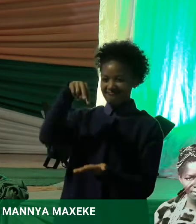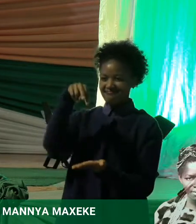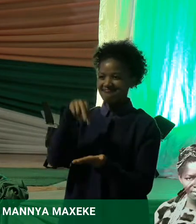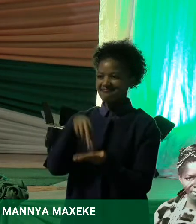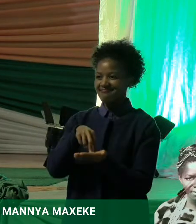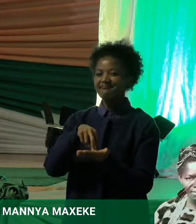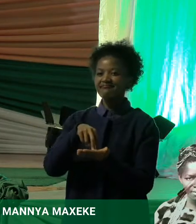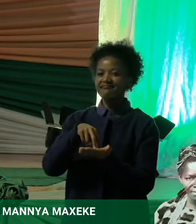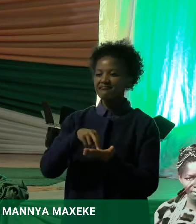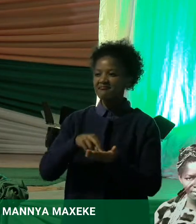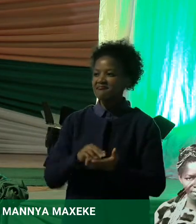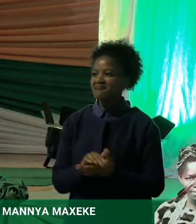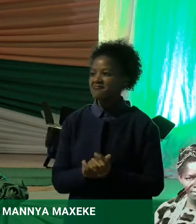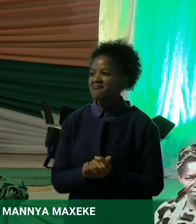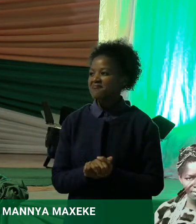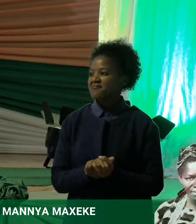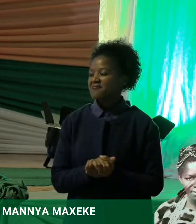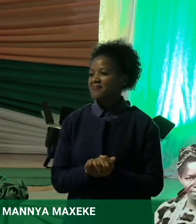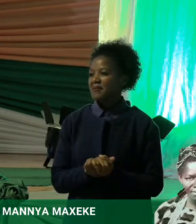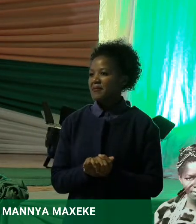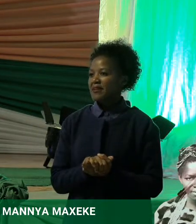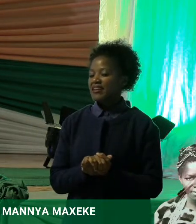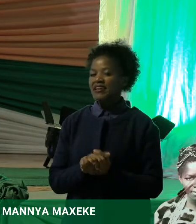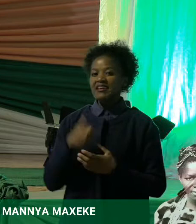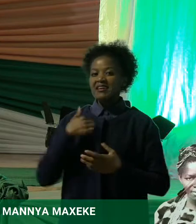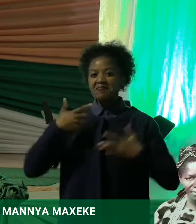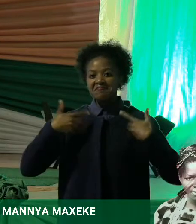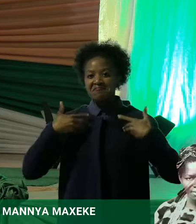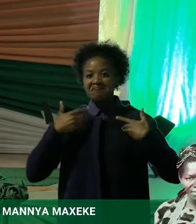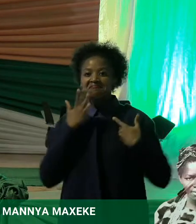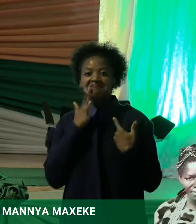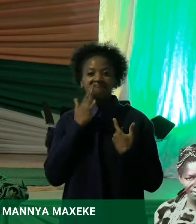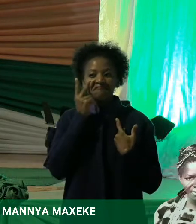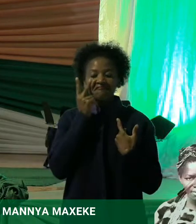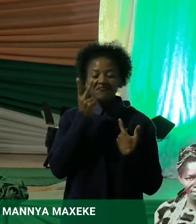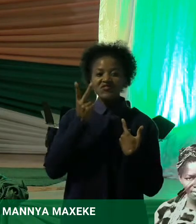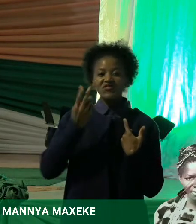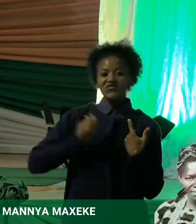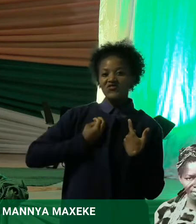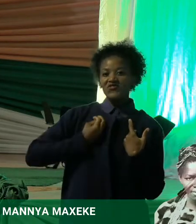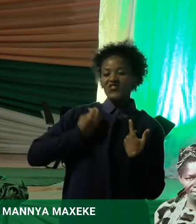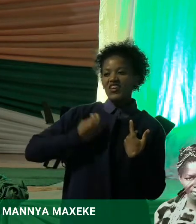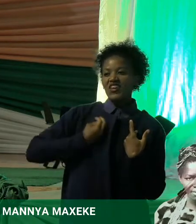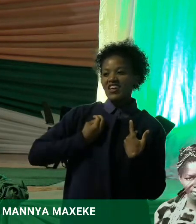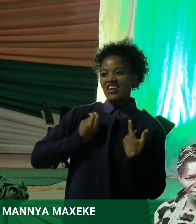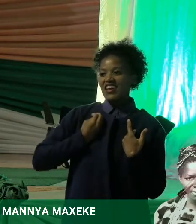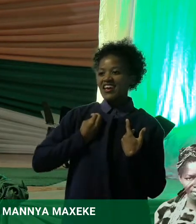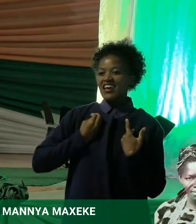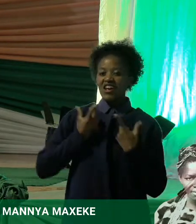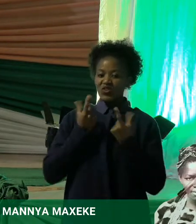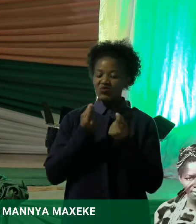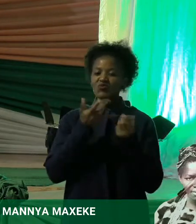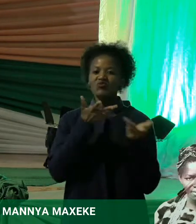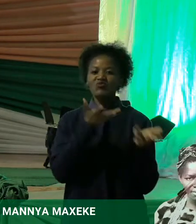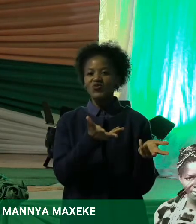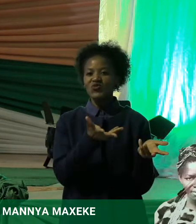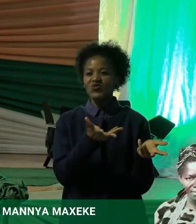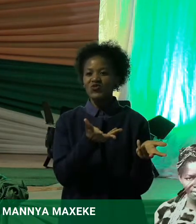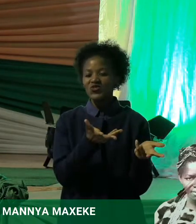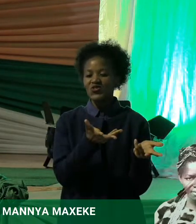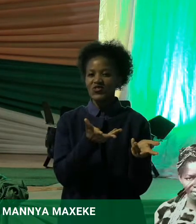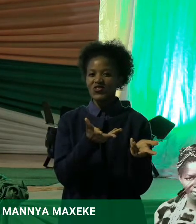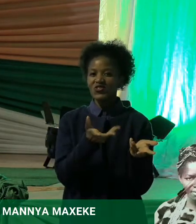aziphakamise azivuthulule. Ndiyavuya xa nibona abantu abatsha benje.